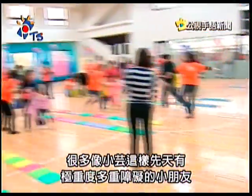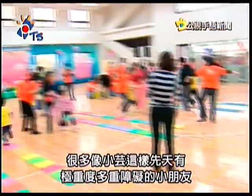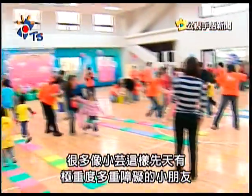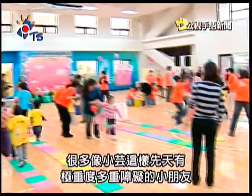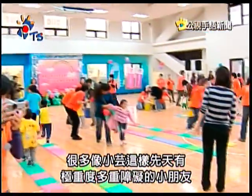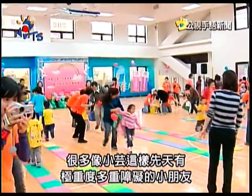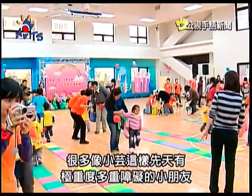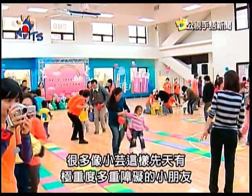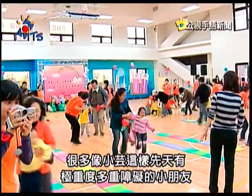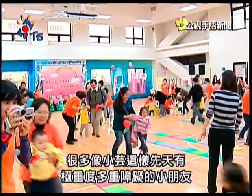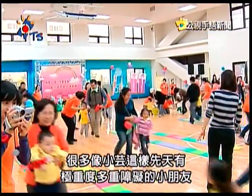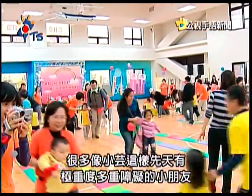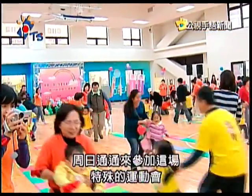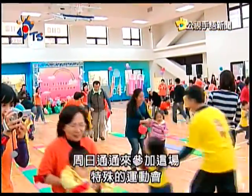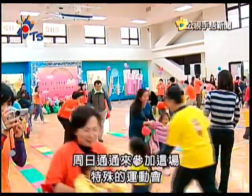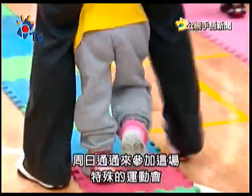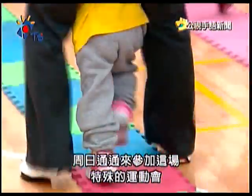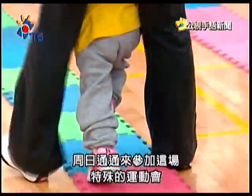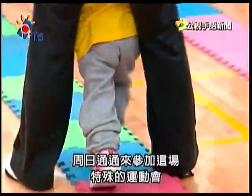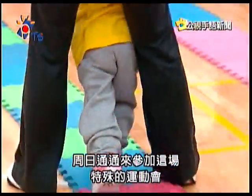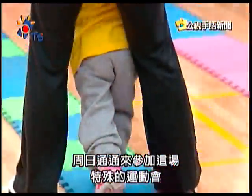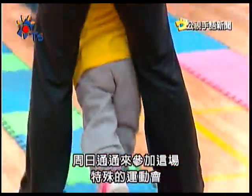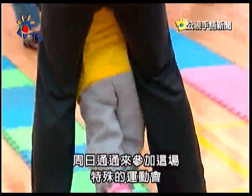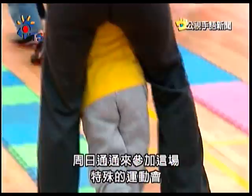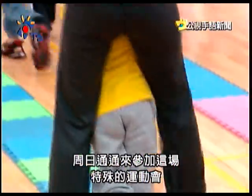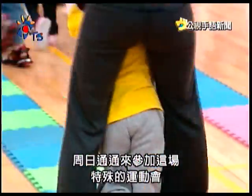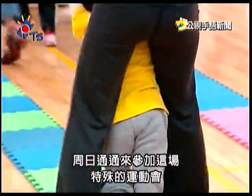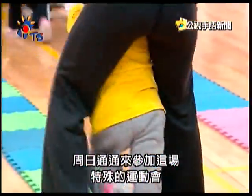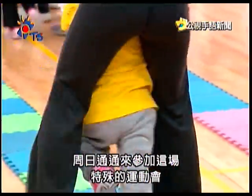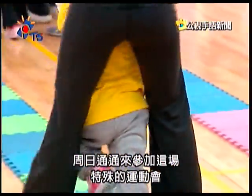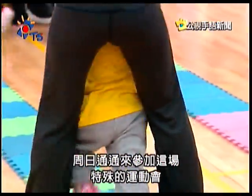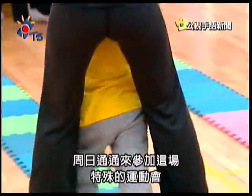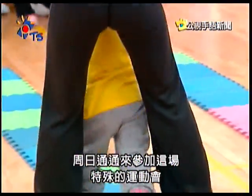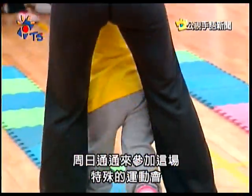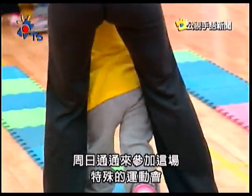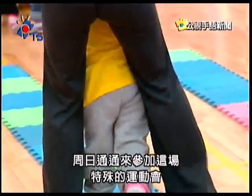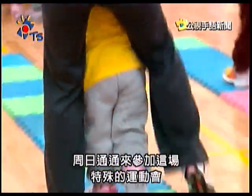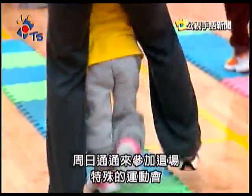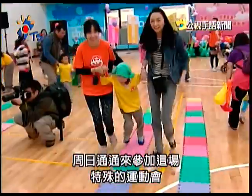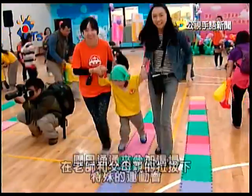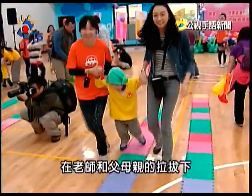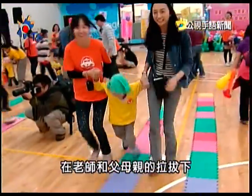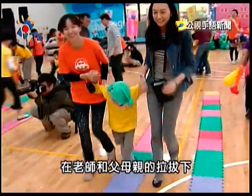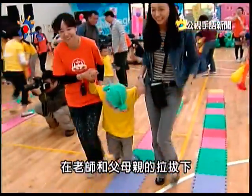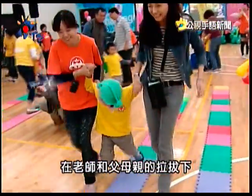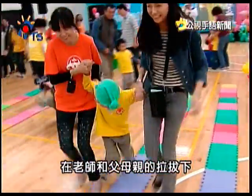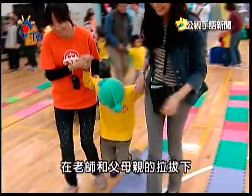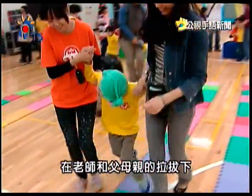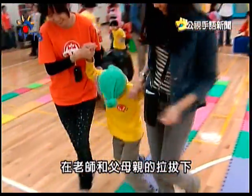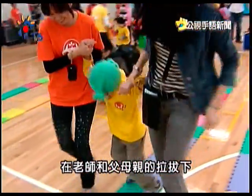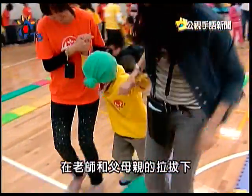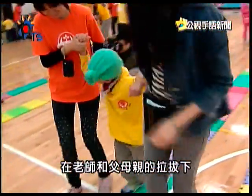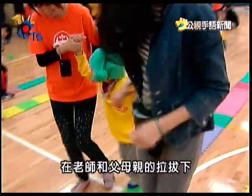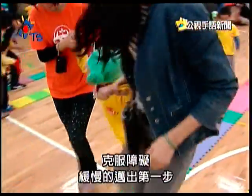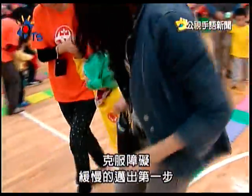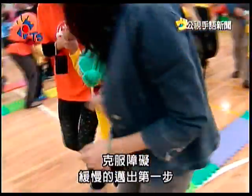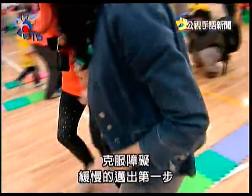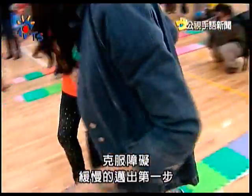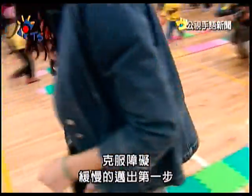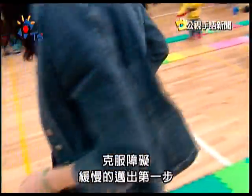多重障碍的小朋友，周日通通来参加这一场特殊的运动会，在老师和父母亲的拉拔下，克服障碍，缓慢